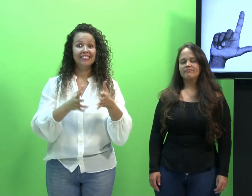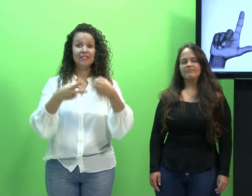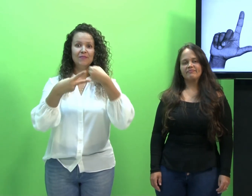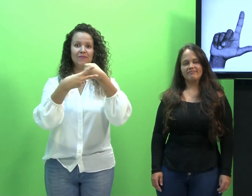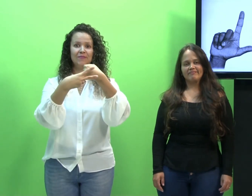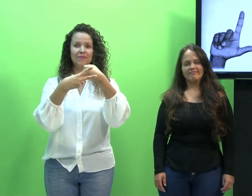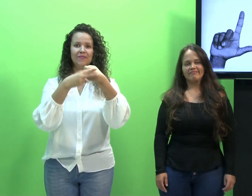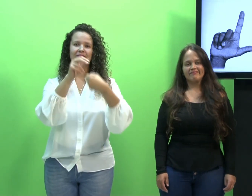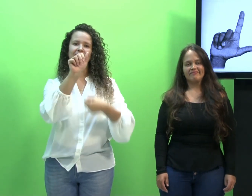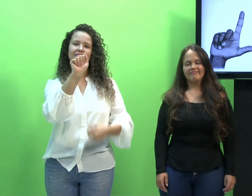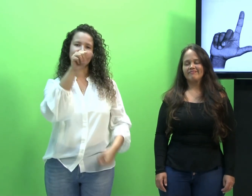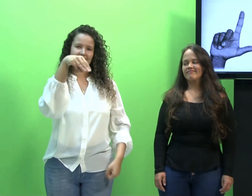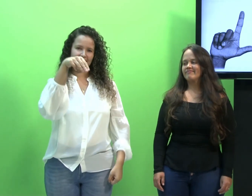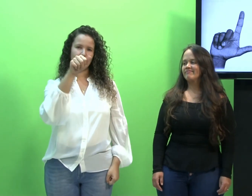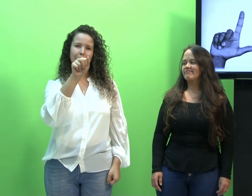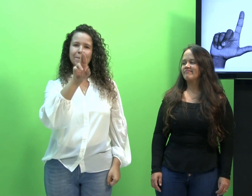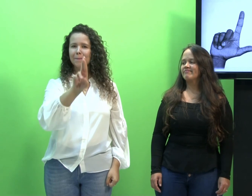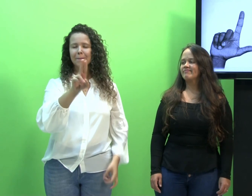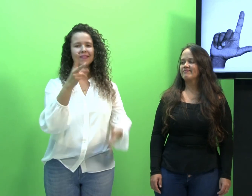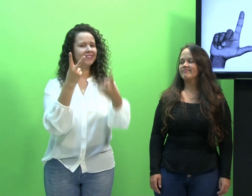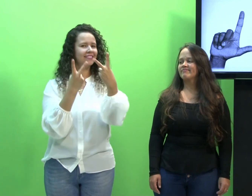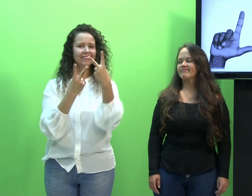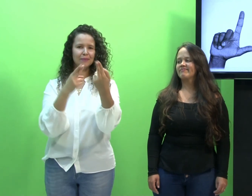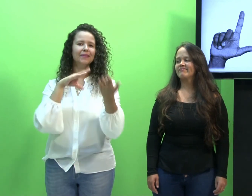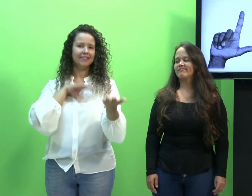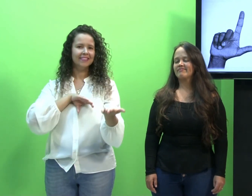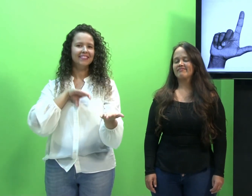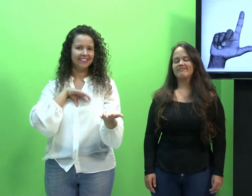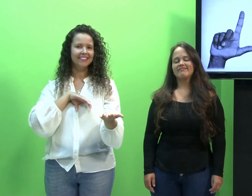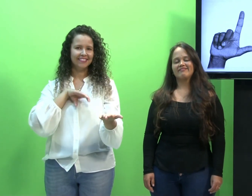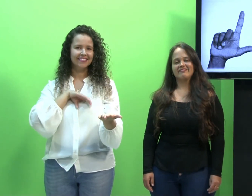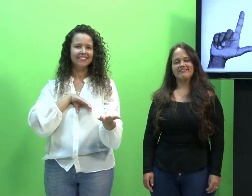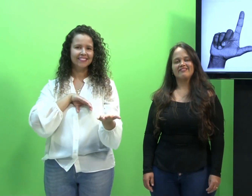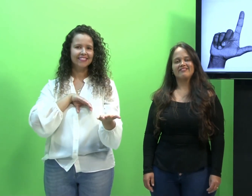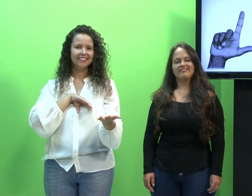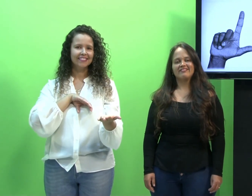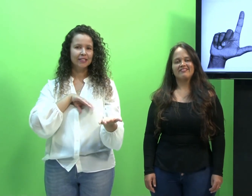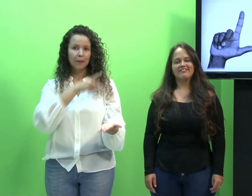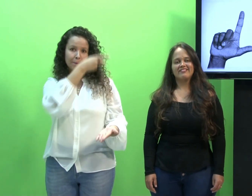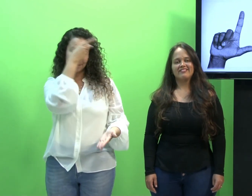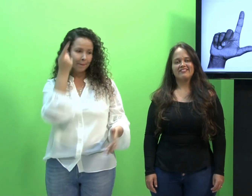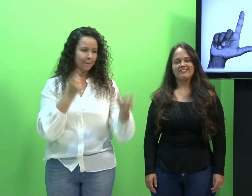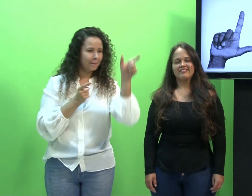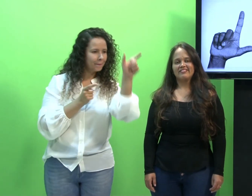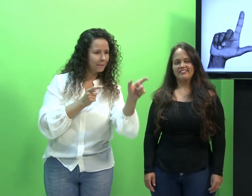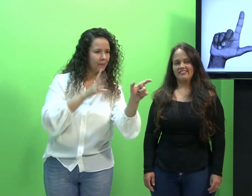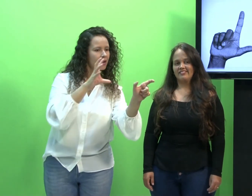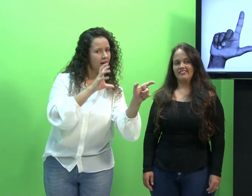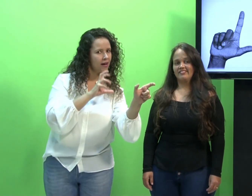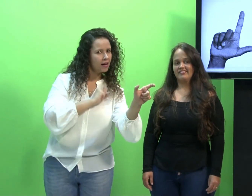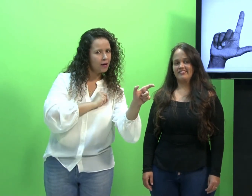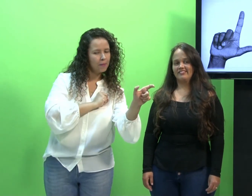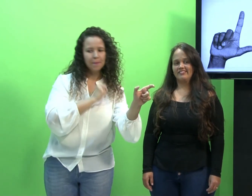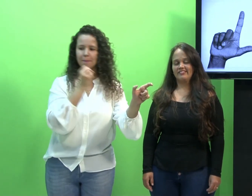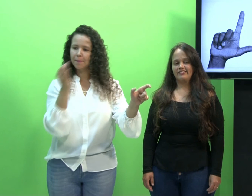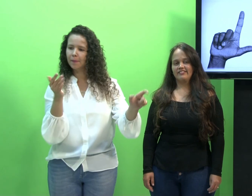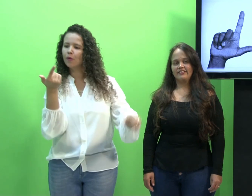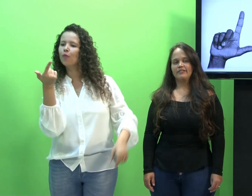amar funciona da mesma forma que em português, onde uma pessoa ama outra